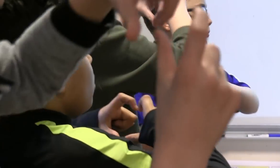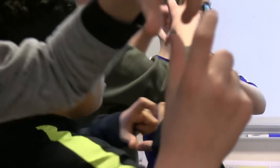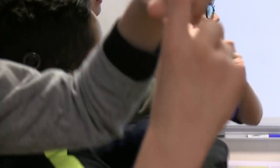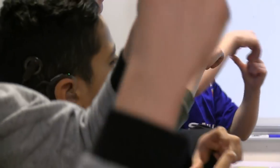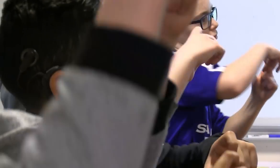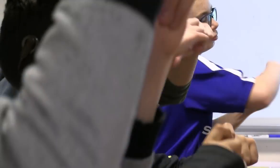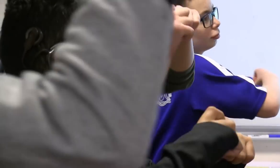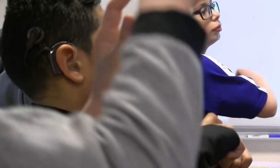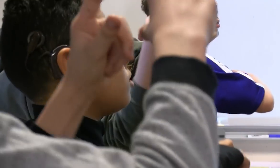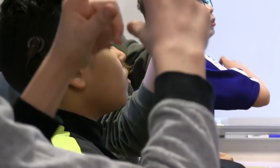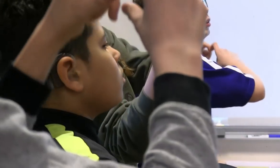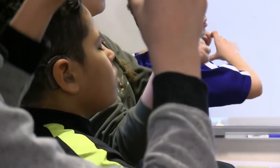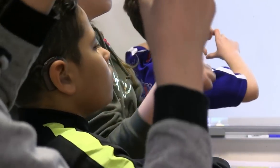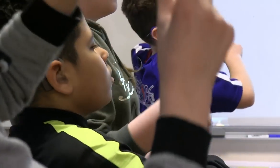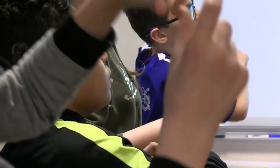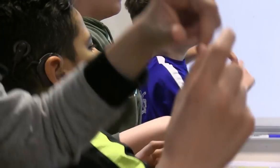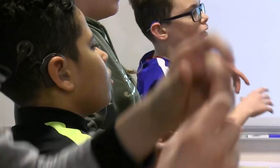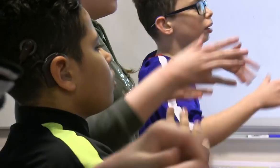Aujourd'hui, ils adaptent la scène de Vanessa Paradis et M.